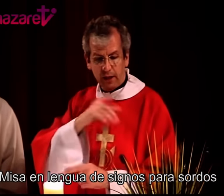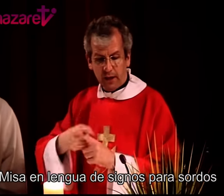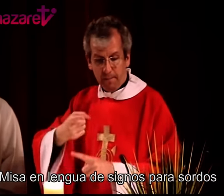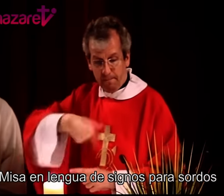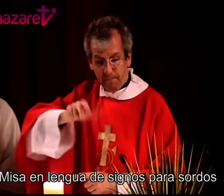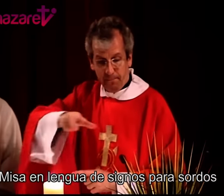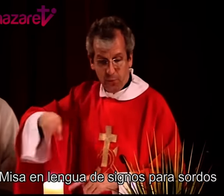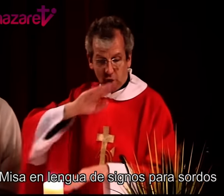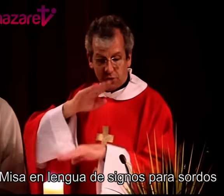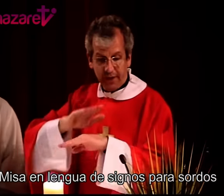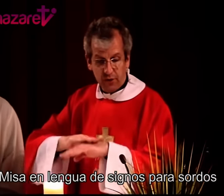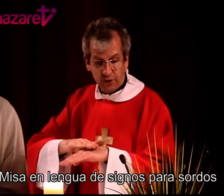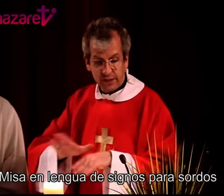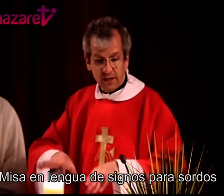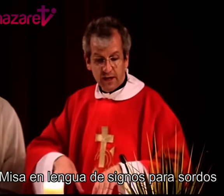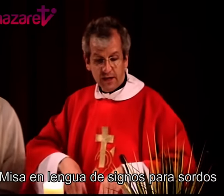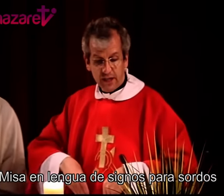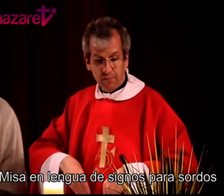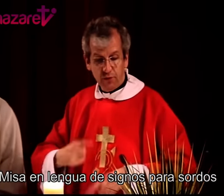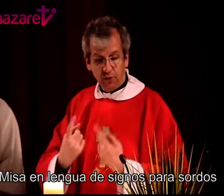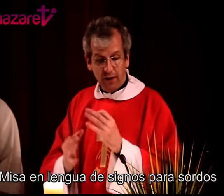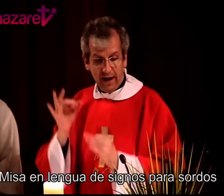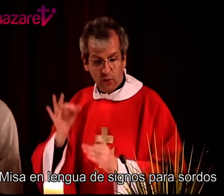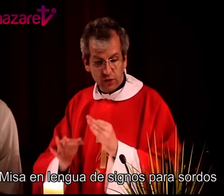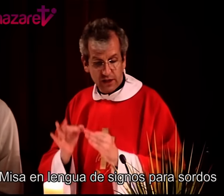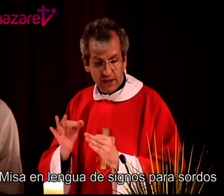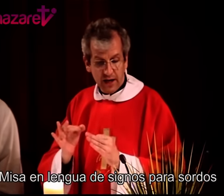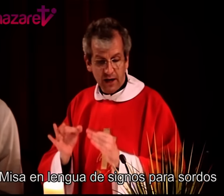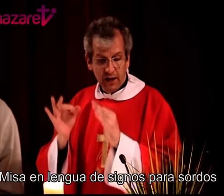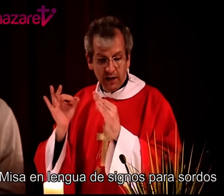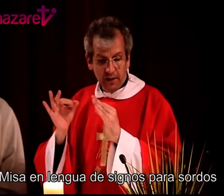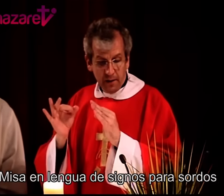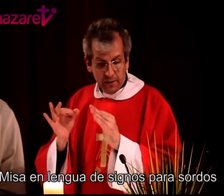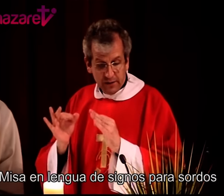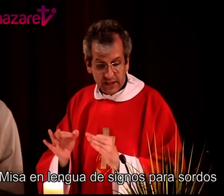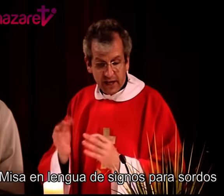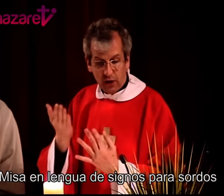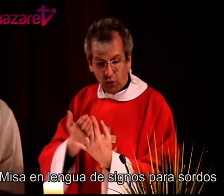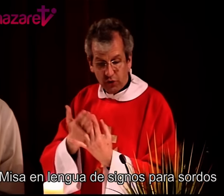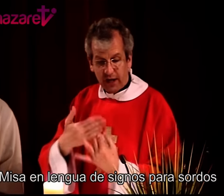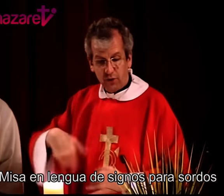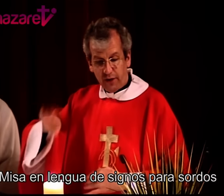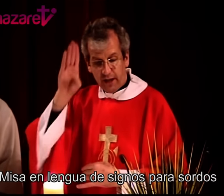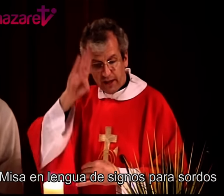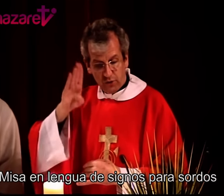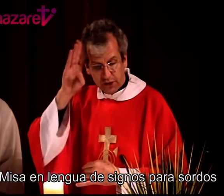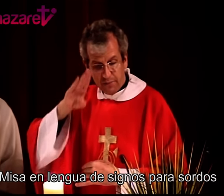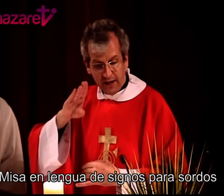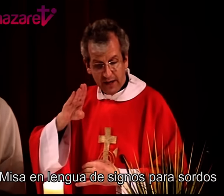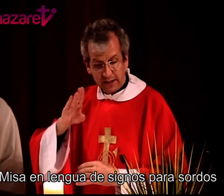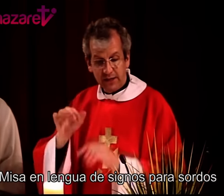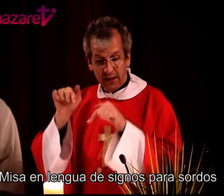la muerte por los pecadores y aceptó la injusticia de ser contado entre